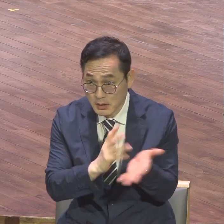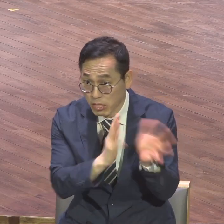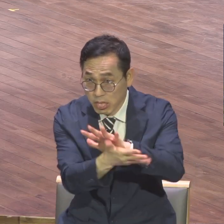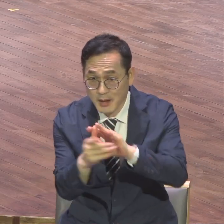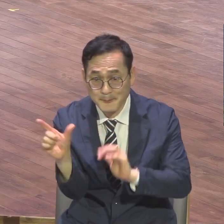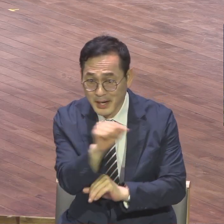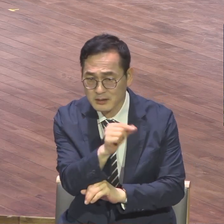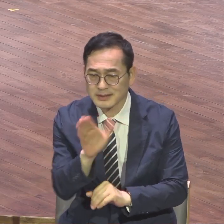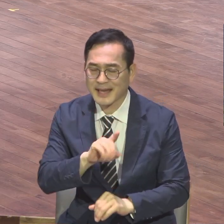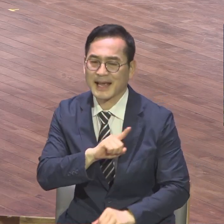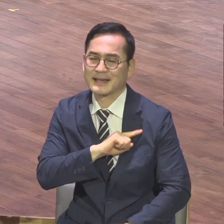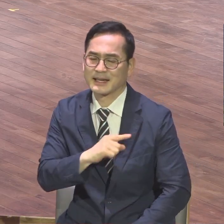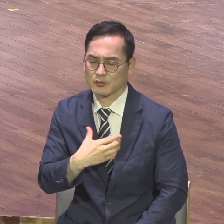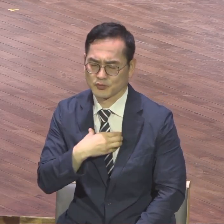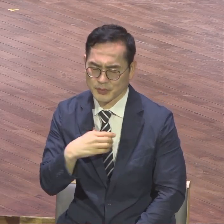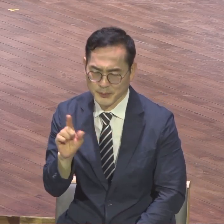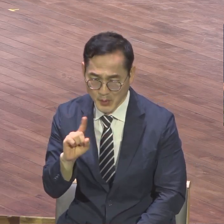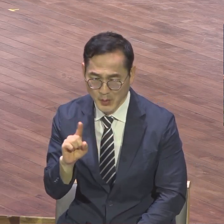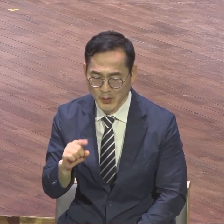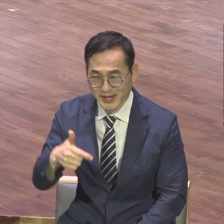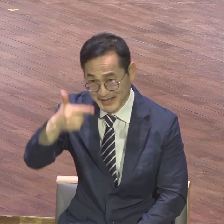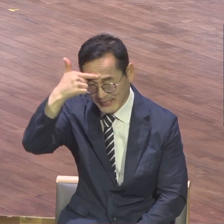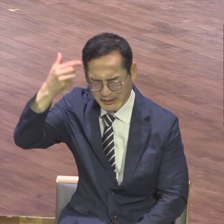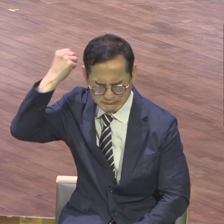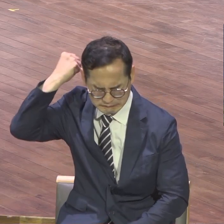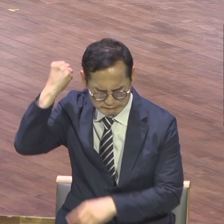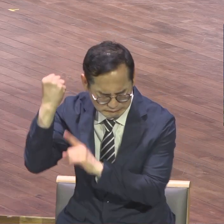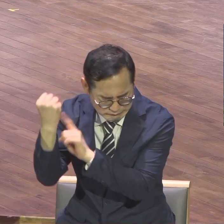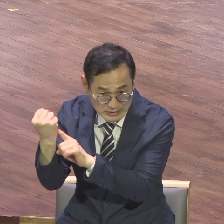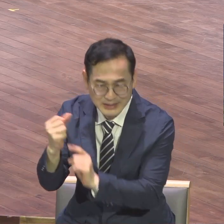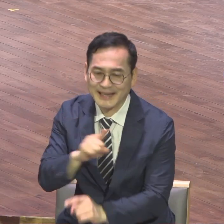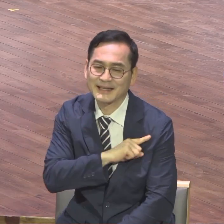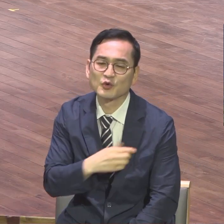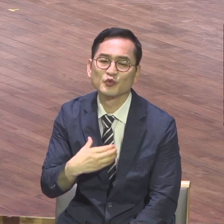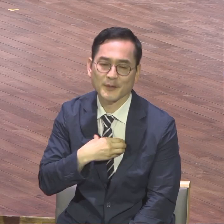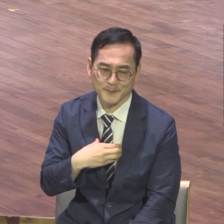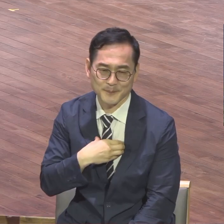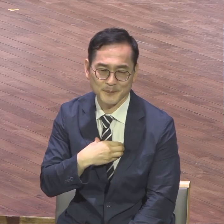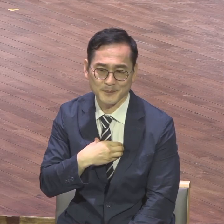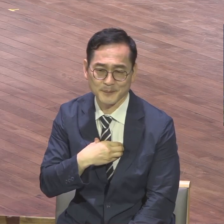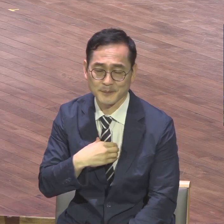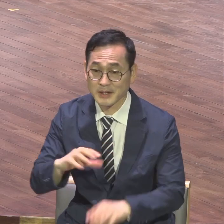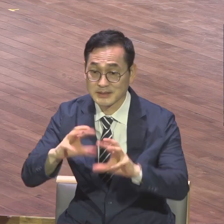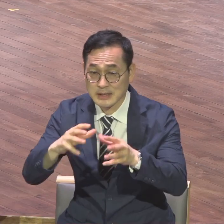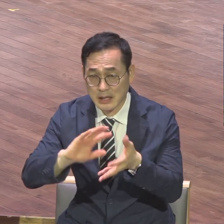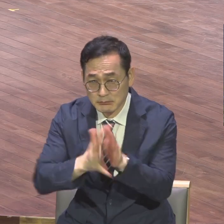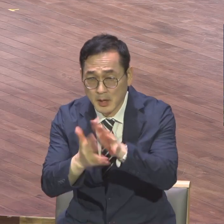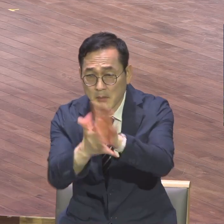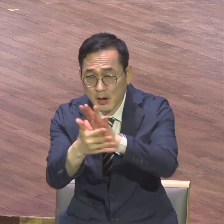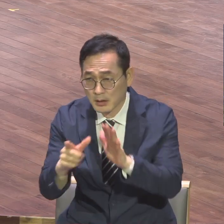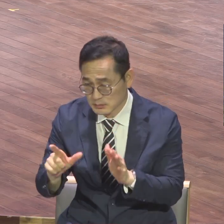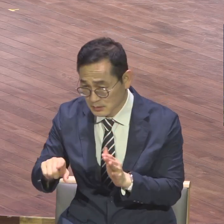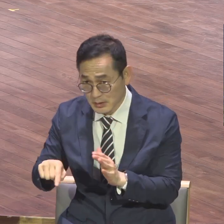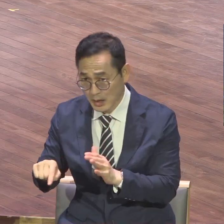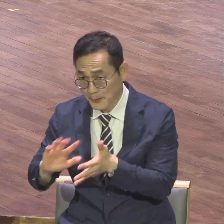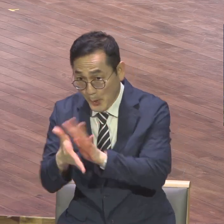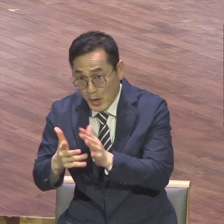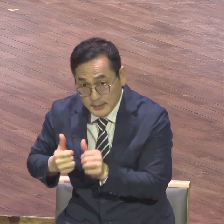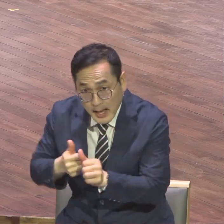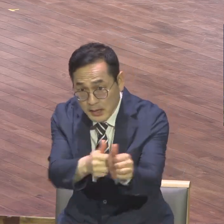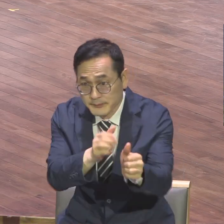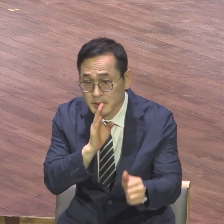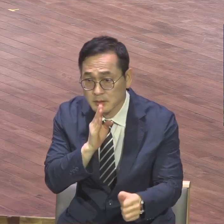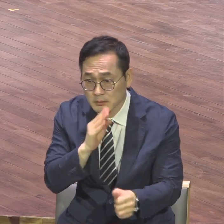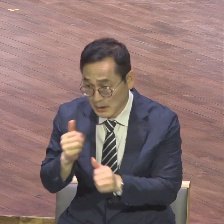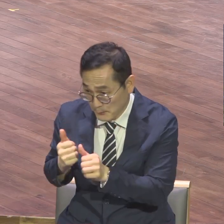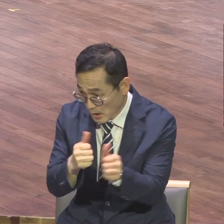지난 사고 방식을 버리지 못하는 것이다. 이 사고 방식 고정관념 버리지 못하는 것이 더